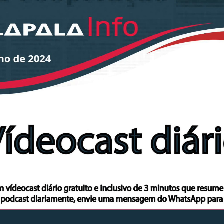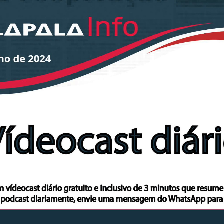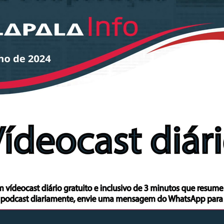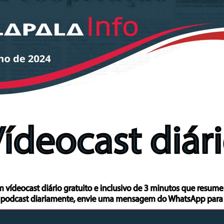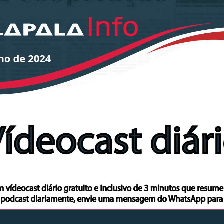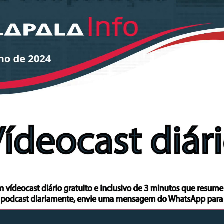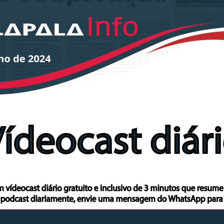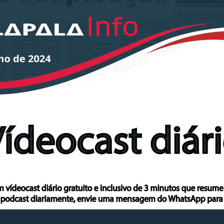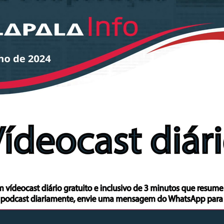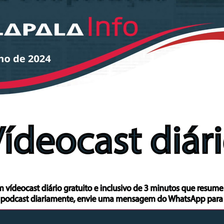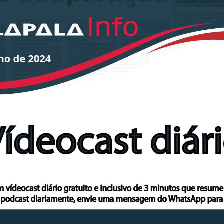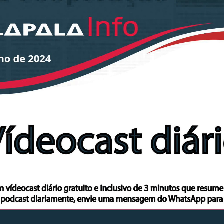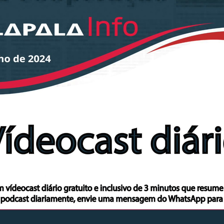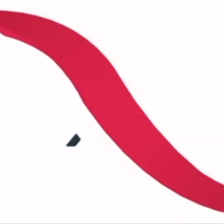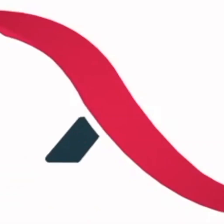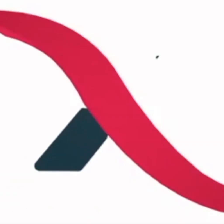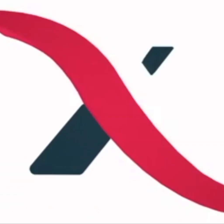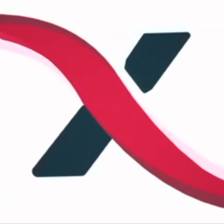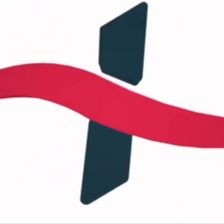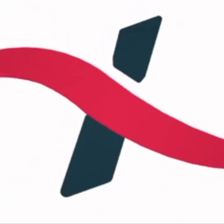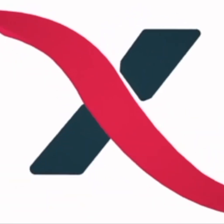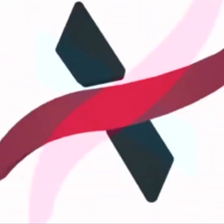Xipalapala Info, edição 2 de julho